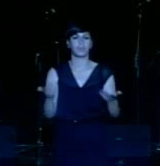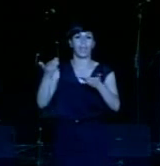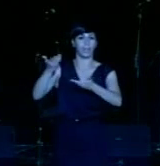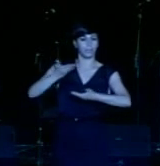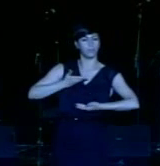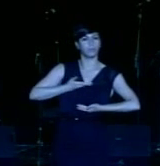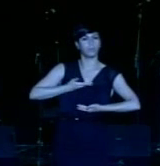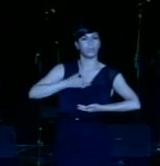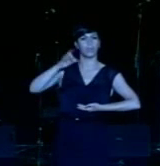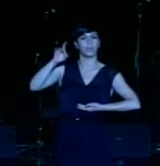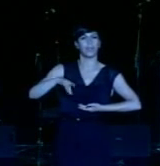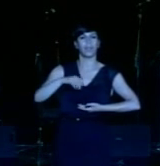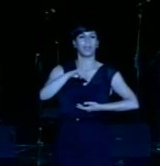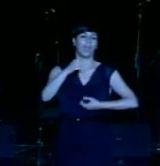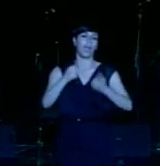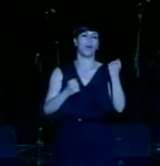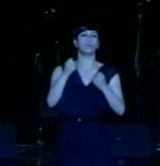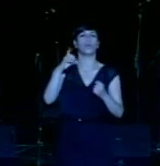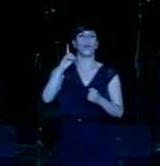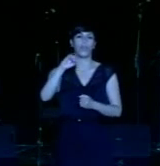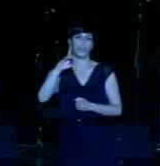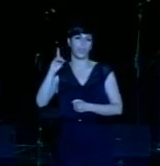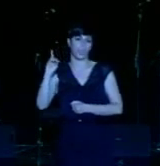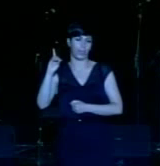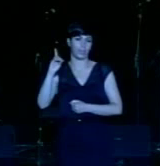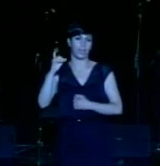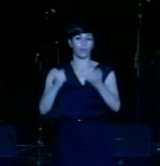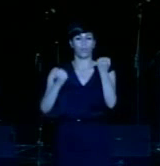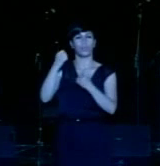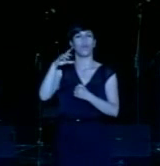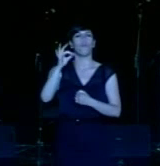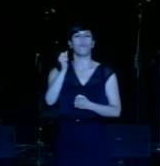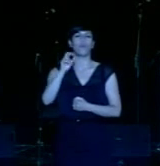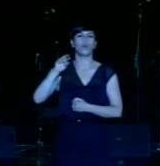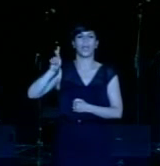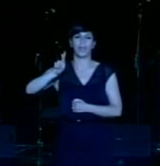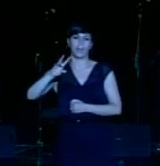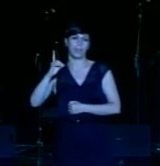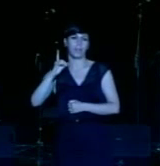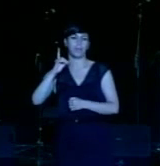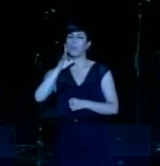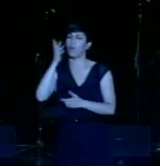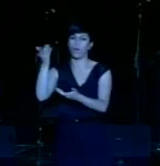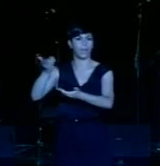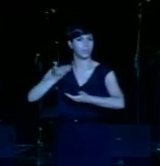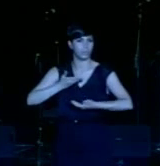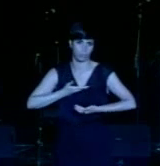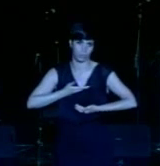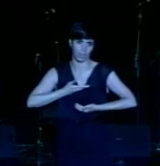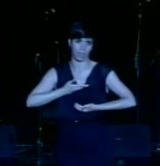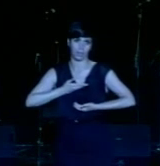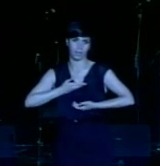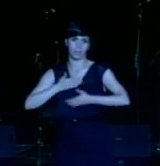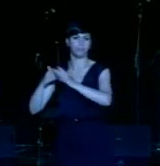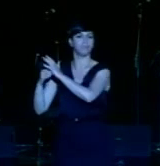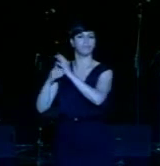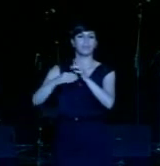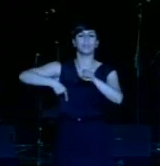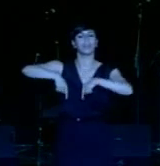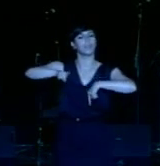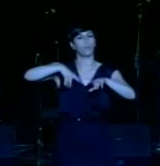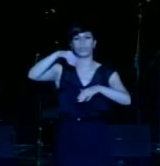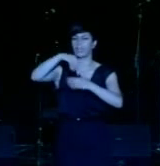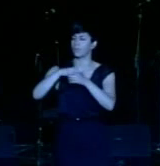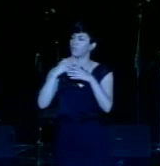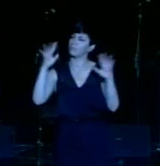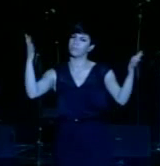ayuda de Autocid, concesionario Ford, y RD por su ayuda a transportes internos. Un aplauso